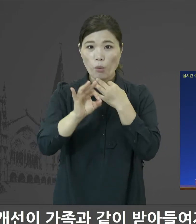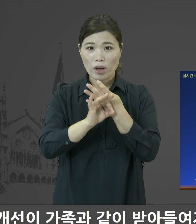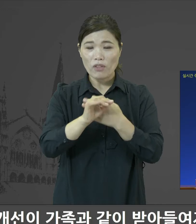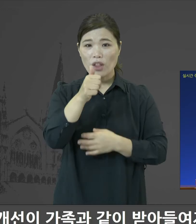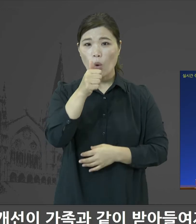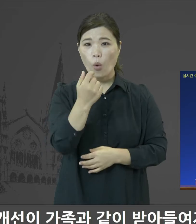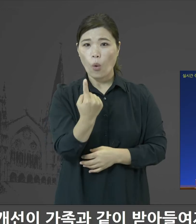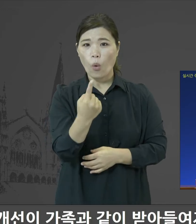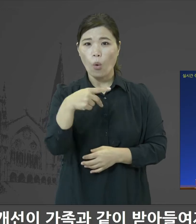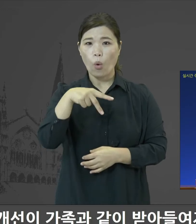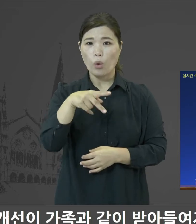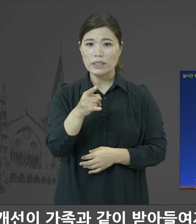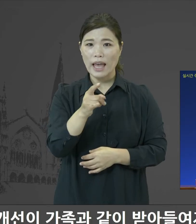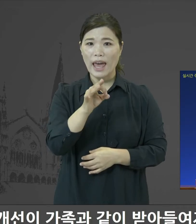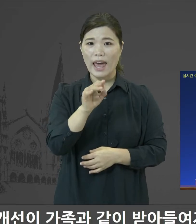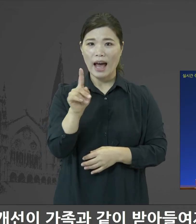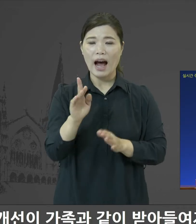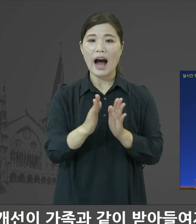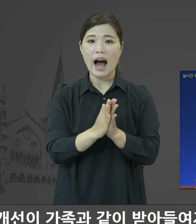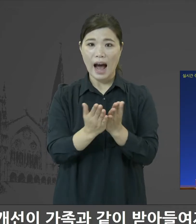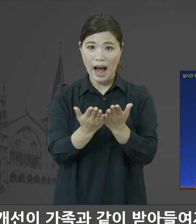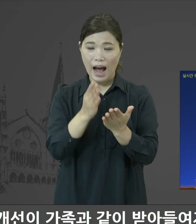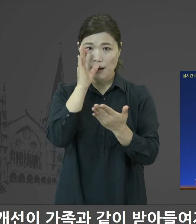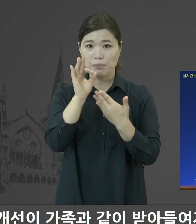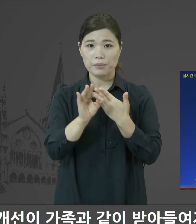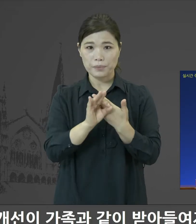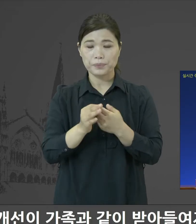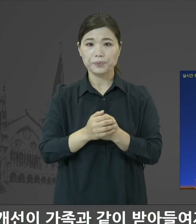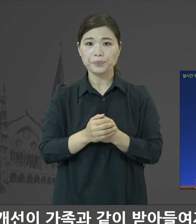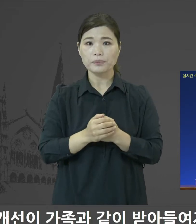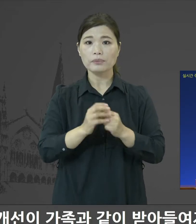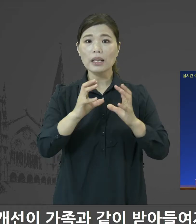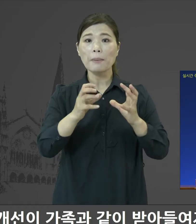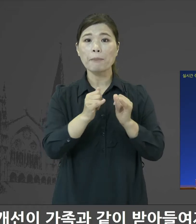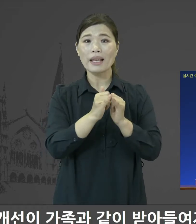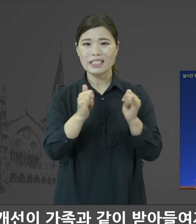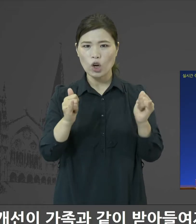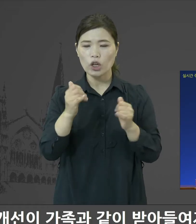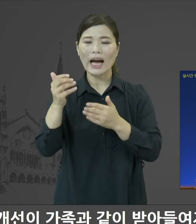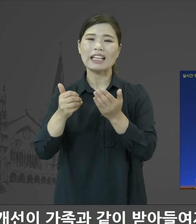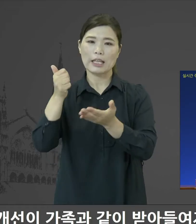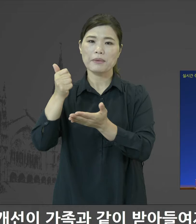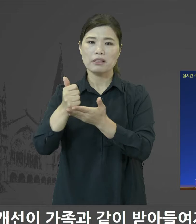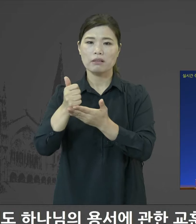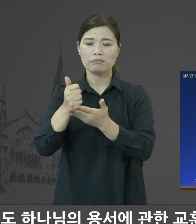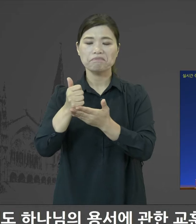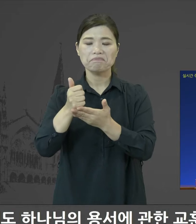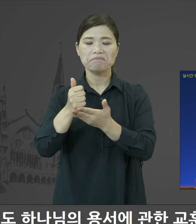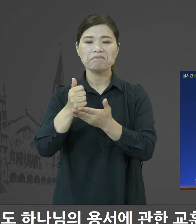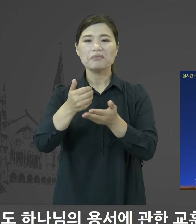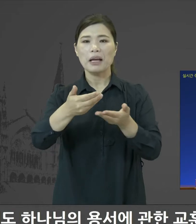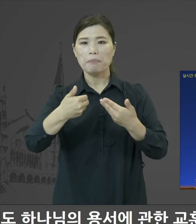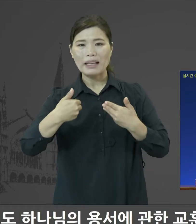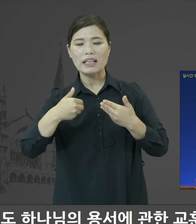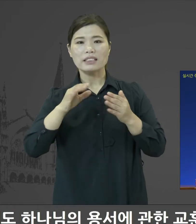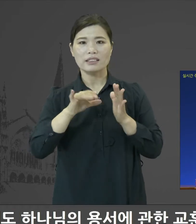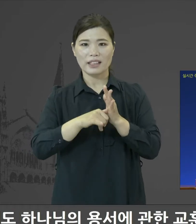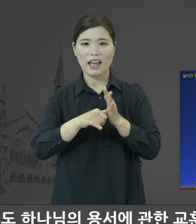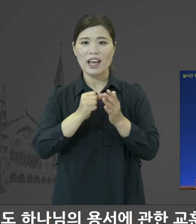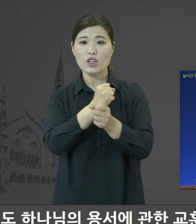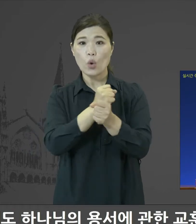호세아서의 내용들을 살펴보게 되면 하나님께서 그의 백성을 받아들여 주실 때, 용서할 때 이전에는